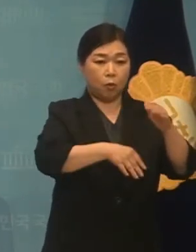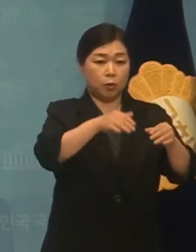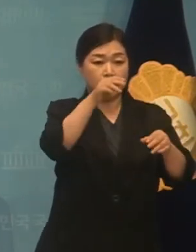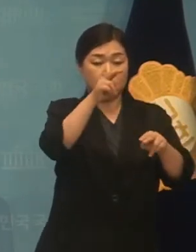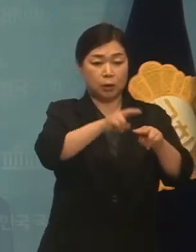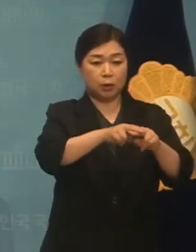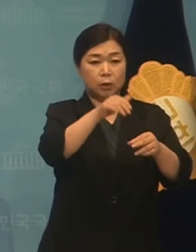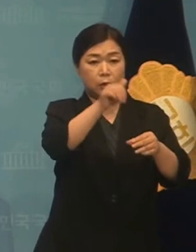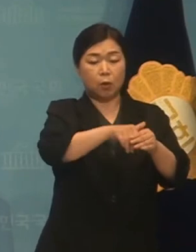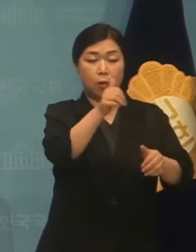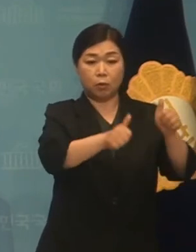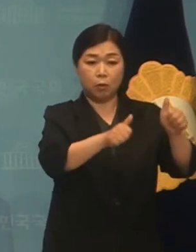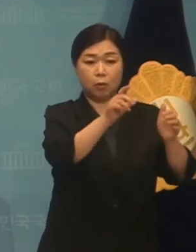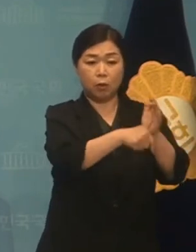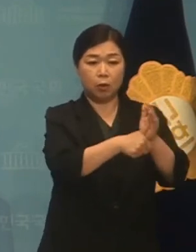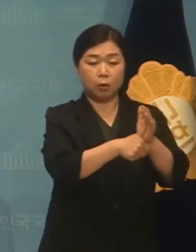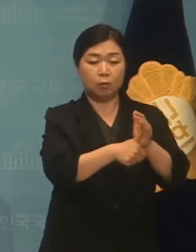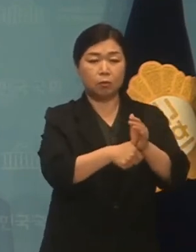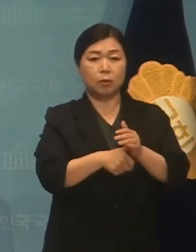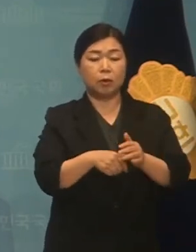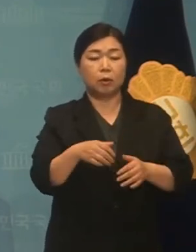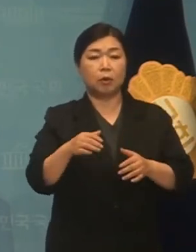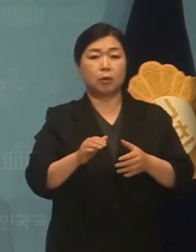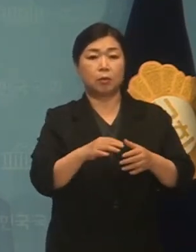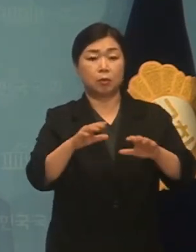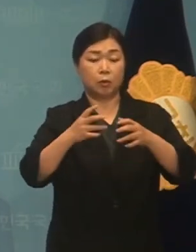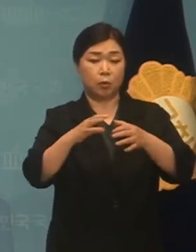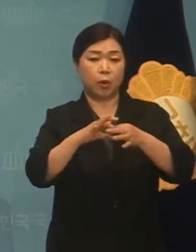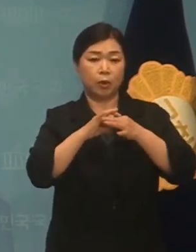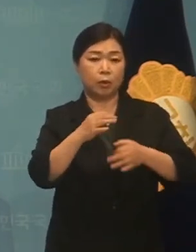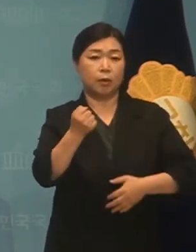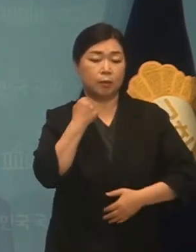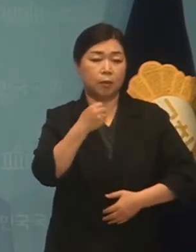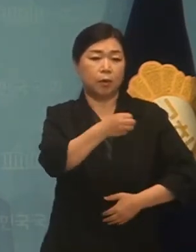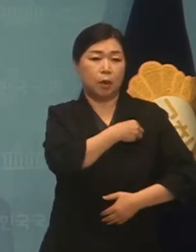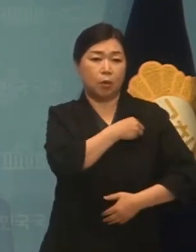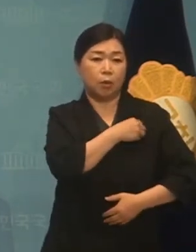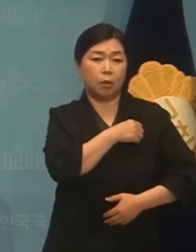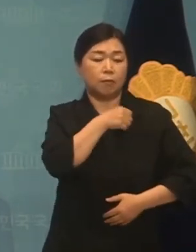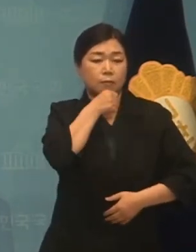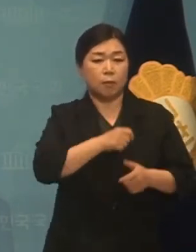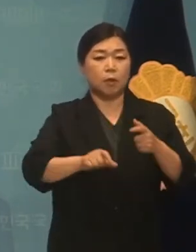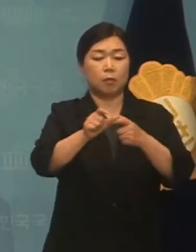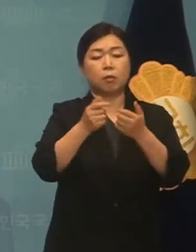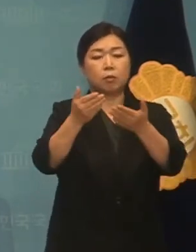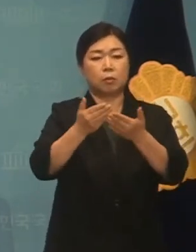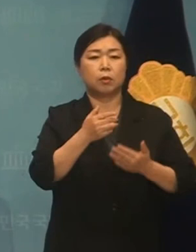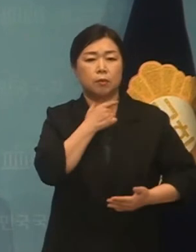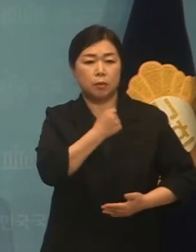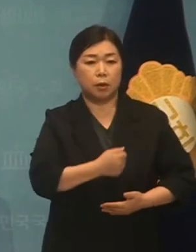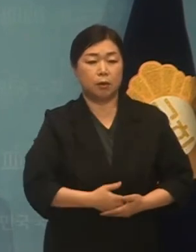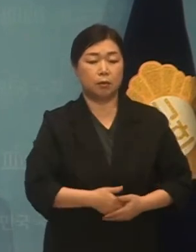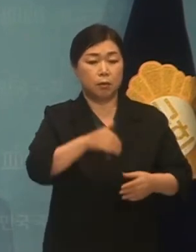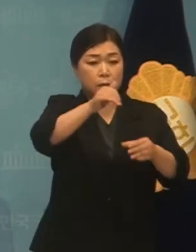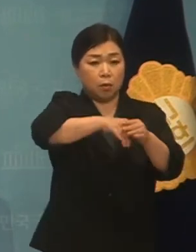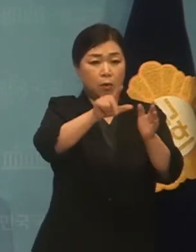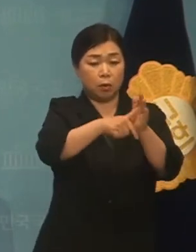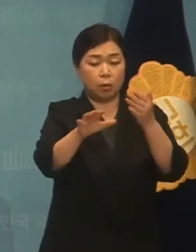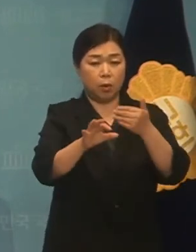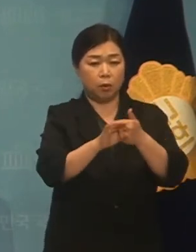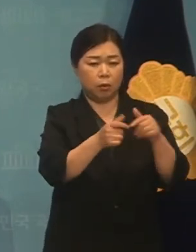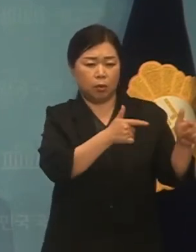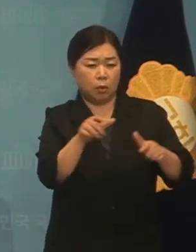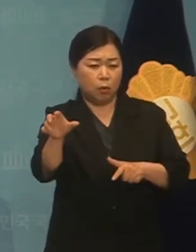공직선거 경선지에 당원 다산점을 마련하겠습니다. 선거 때가 되면 다양한 후보들이 이 땅에서